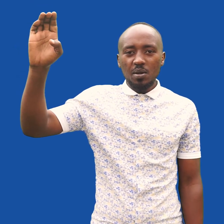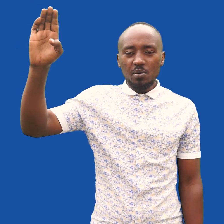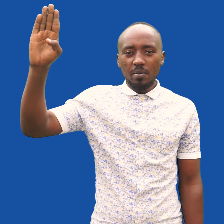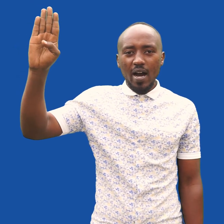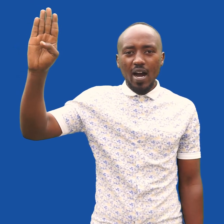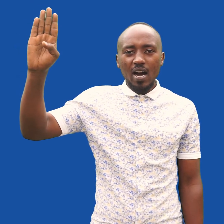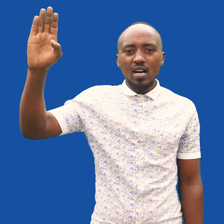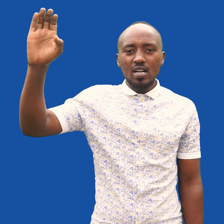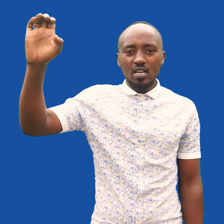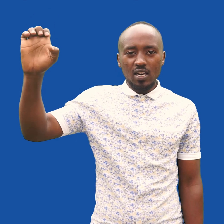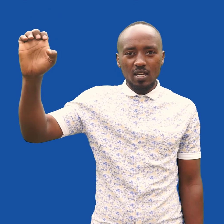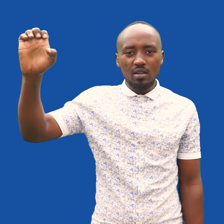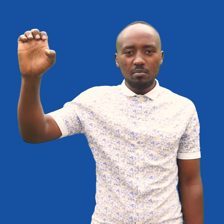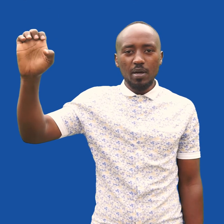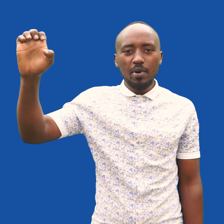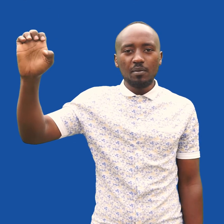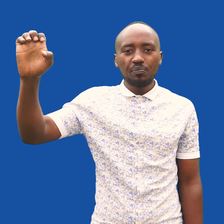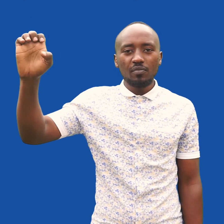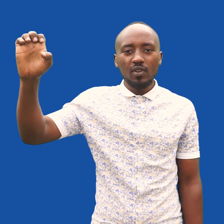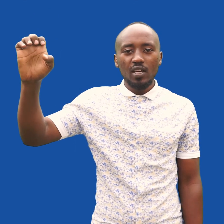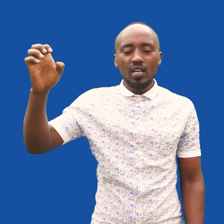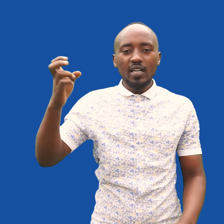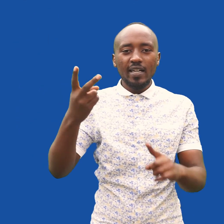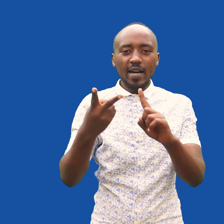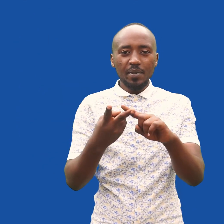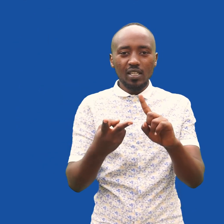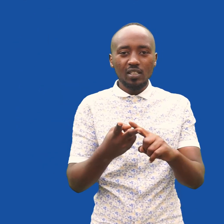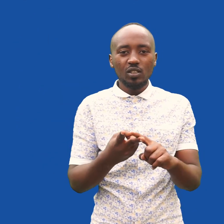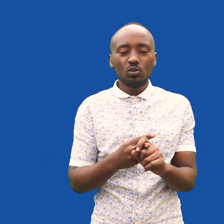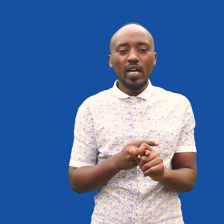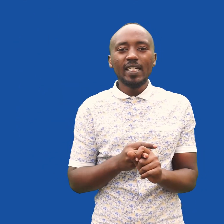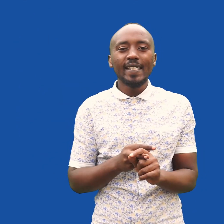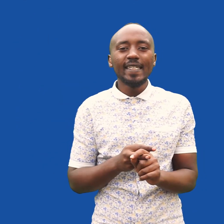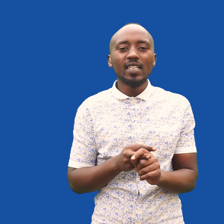Va, e. Bebe. Kabiri. Turahera, kada, da.